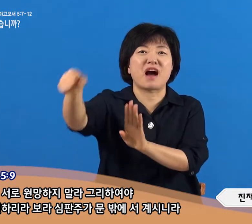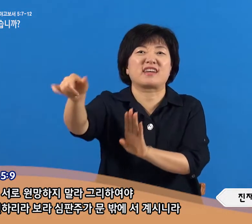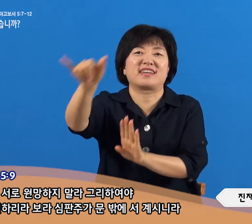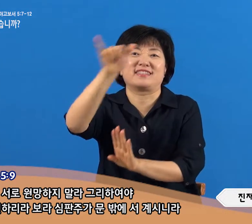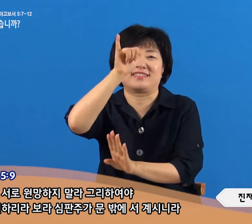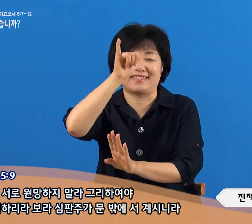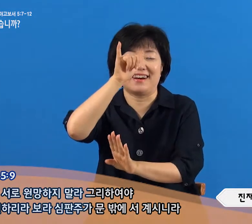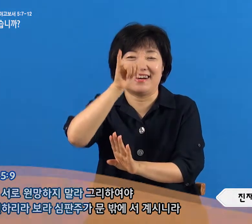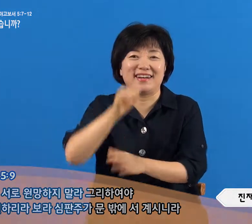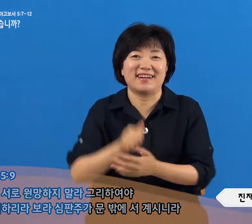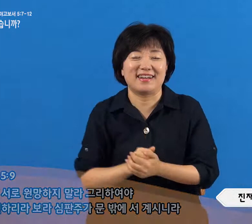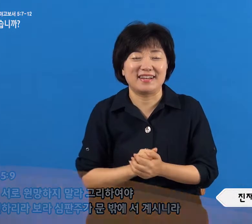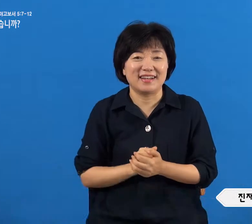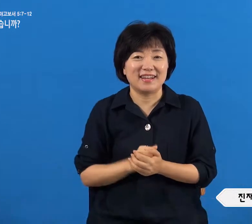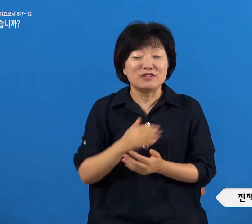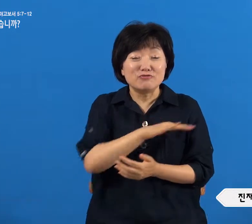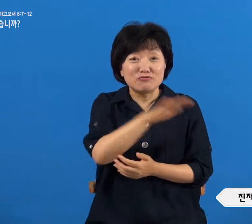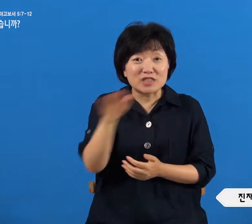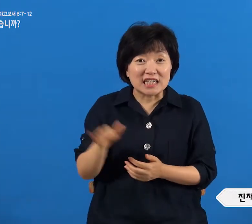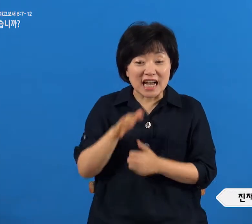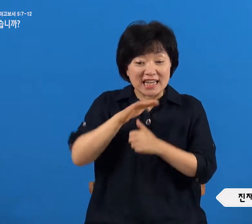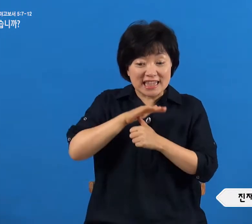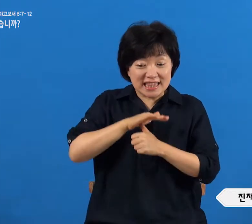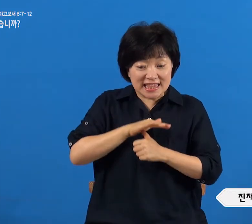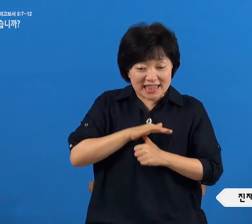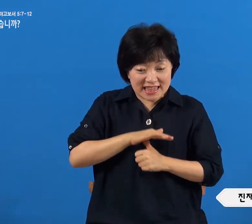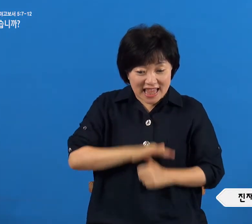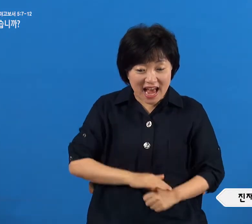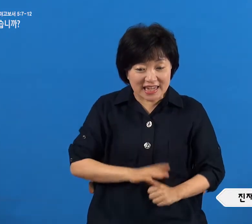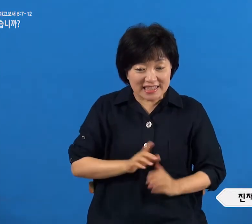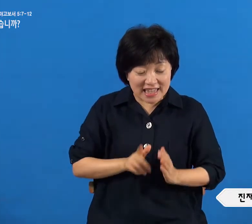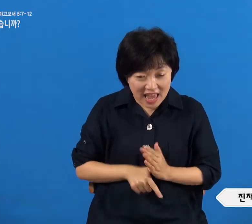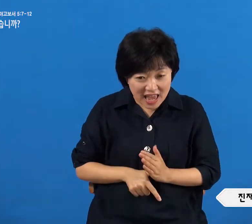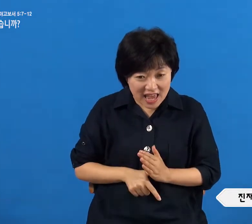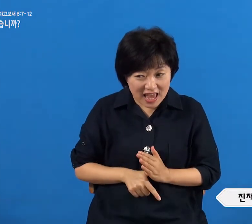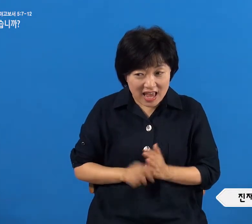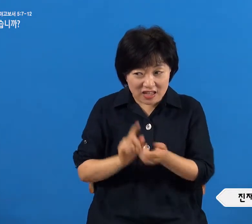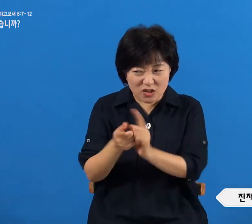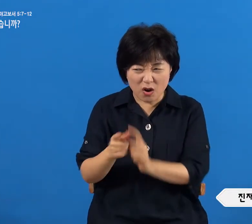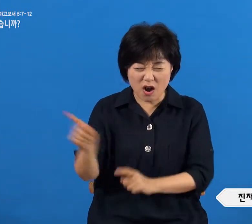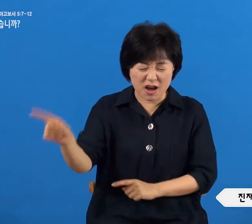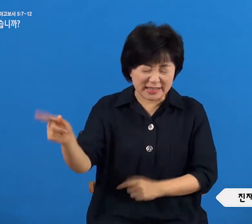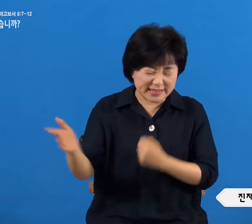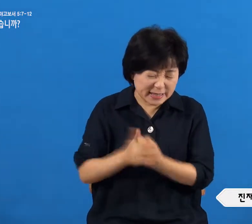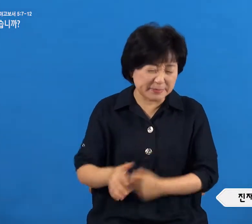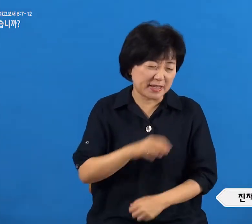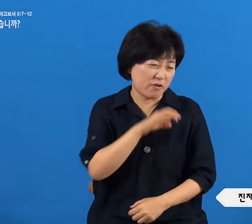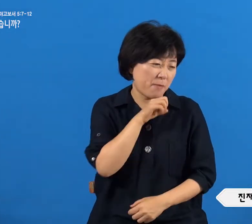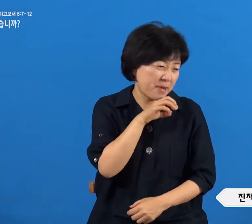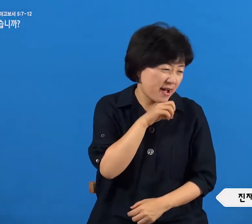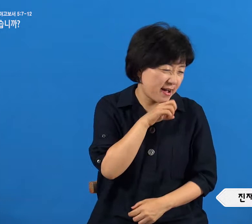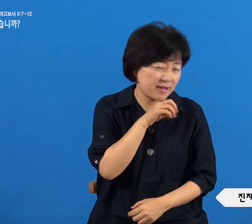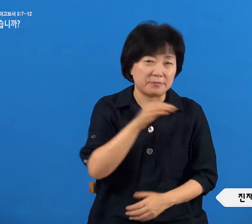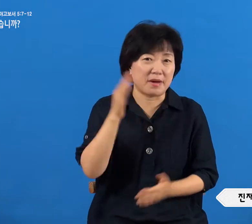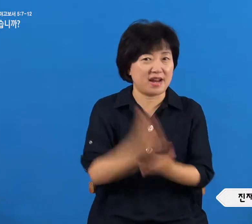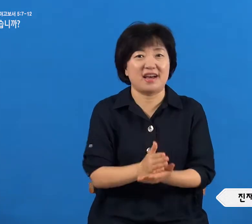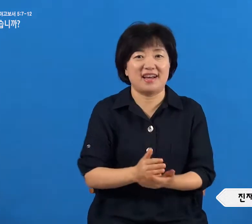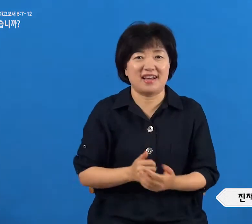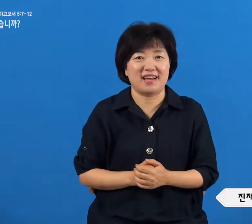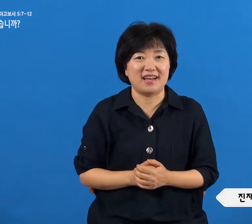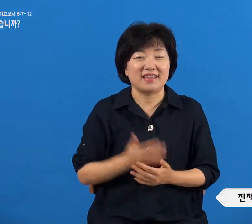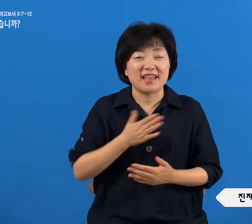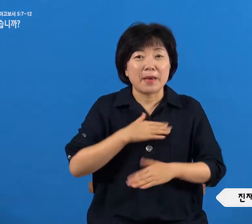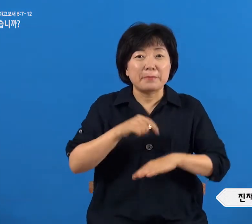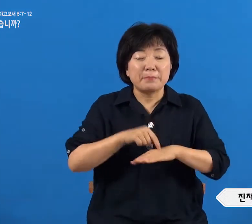말아야 될 것이 있습니다. 인내 중에 있을 때에 서로 원망하지 말라고 말합니다.